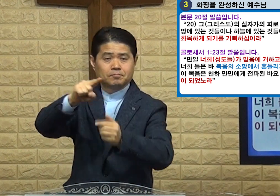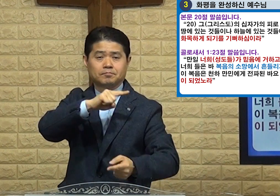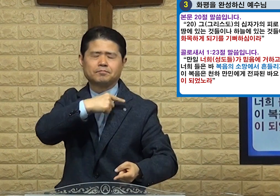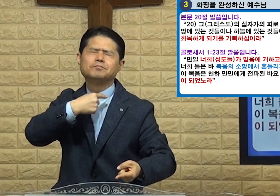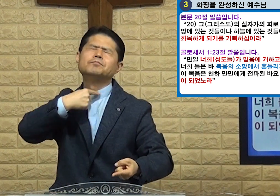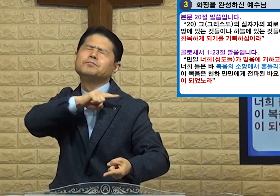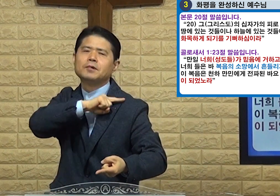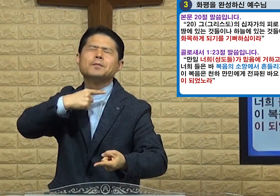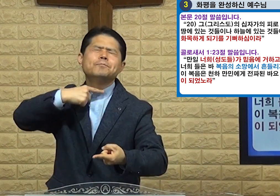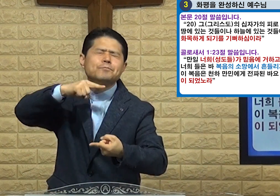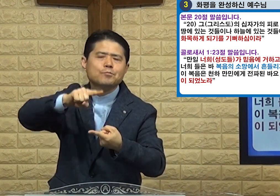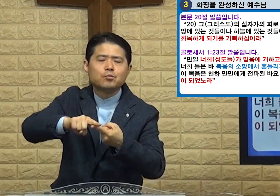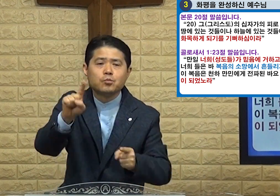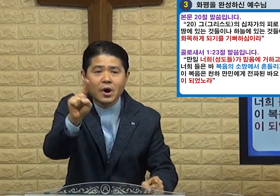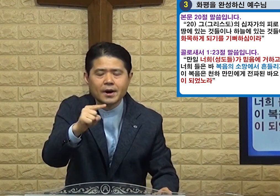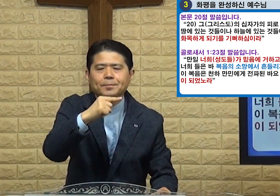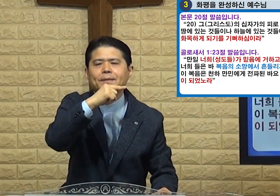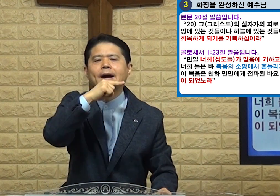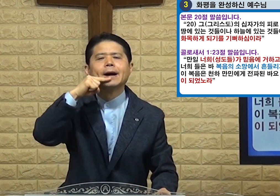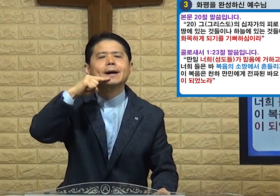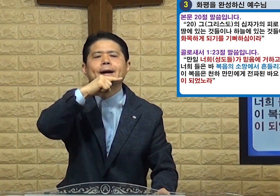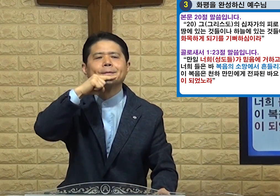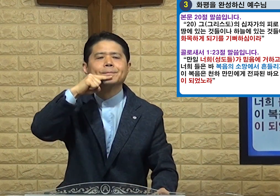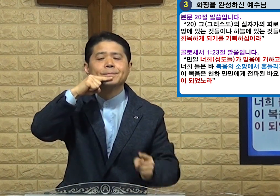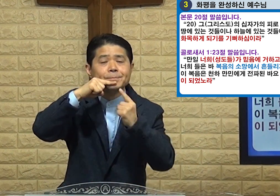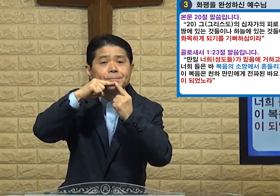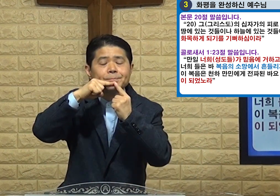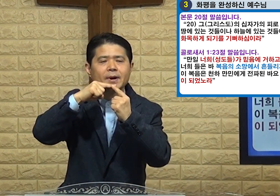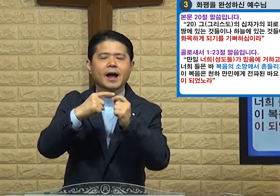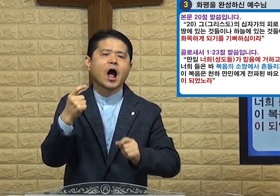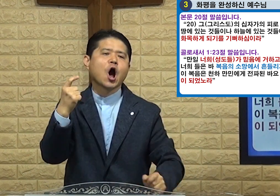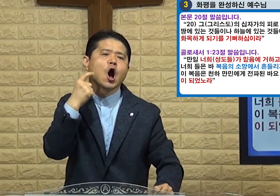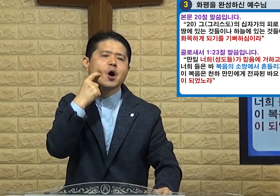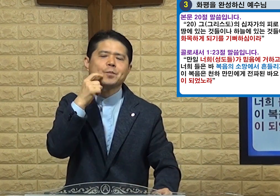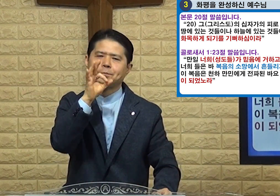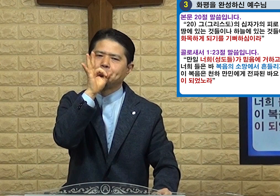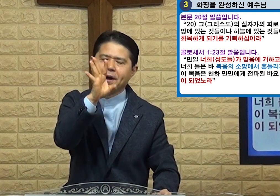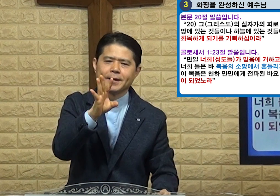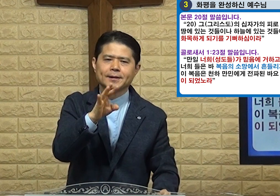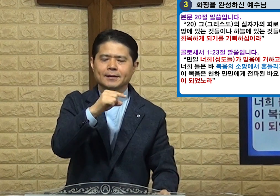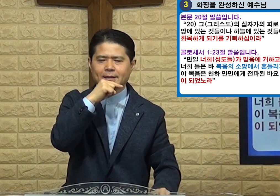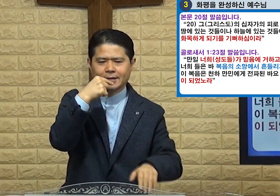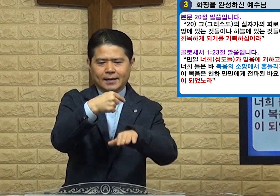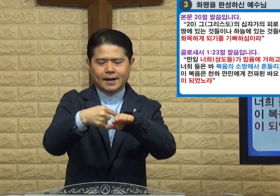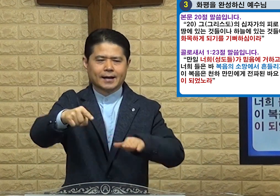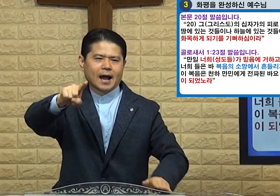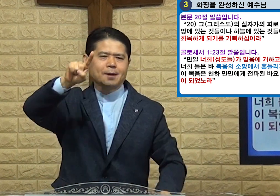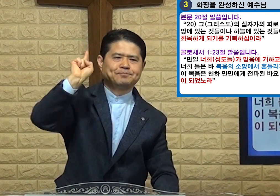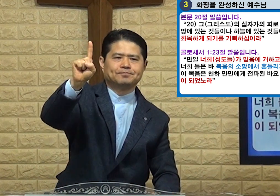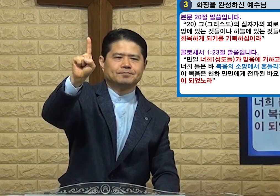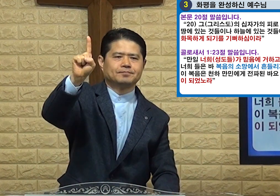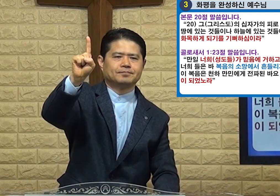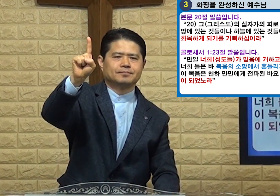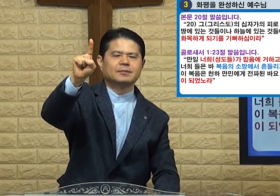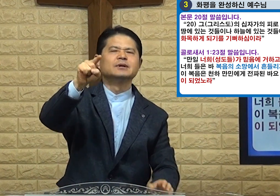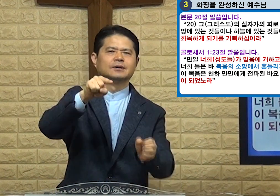사하시고 정말 하나님이 사하신 것은 거짓이 아닌